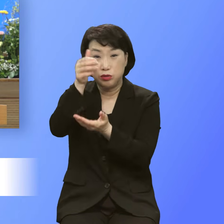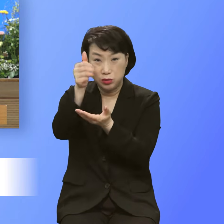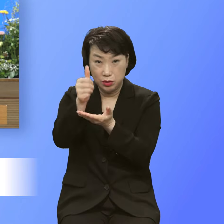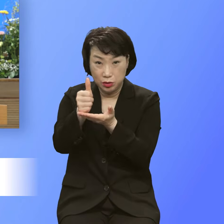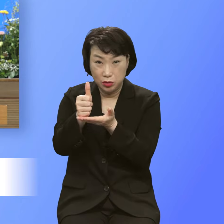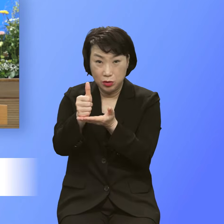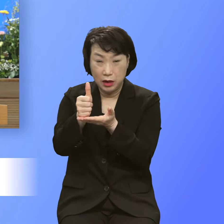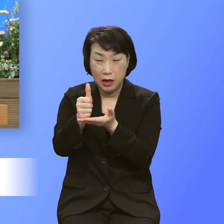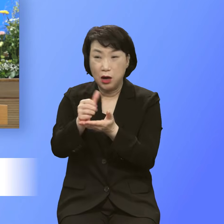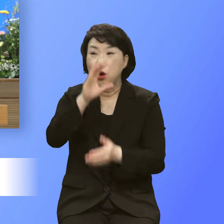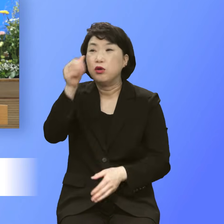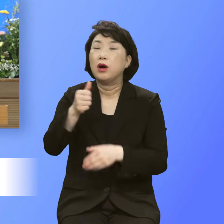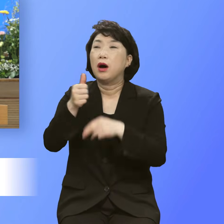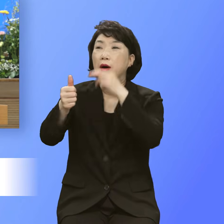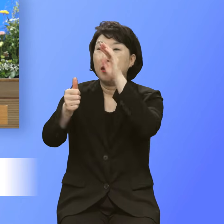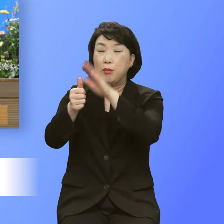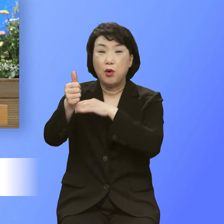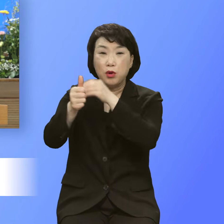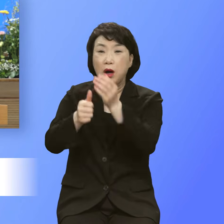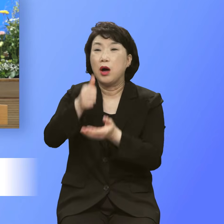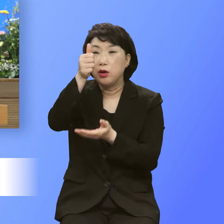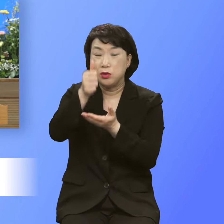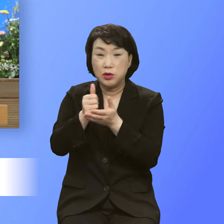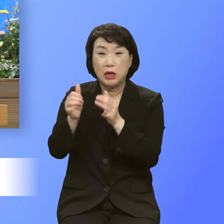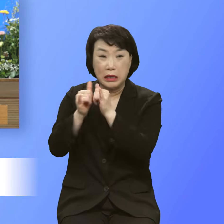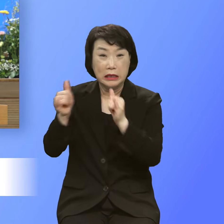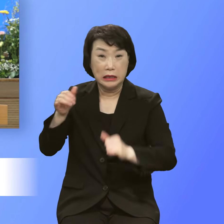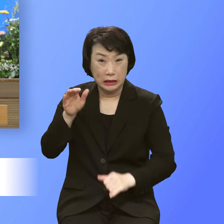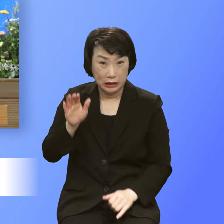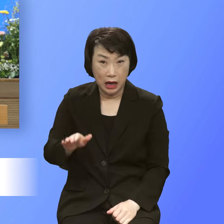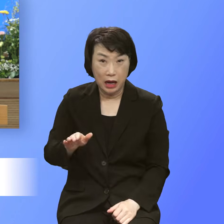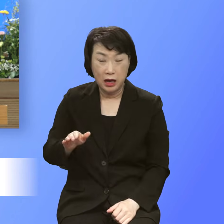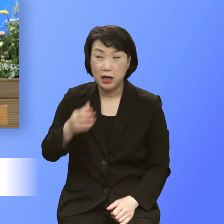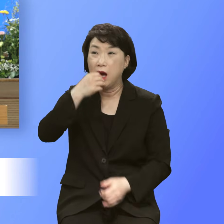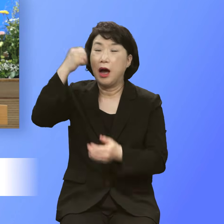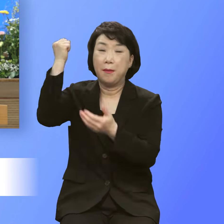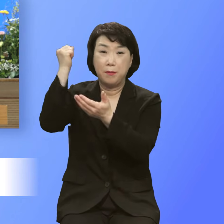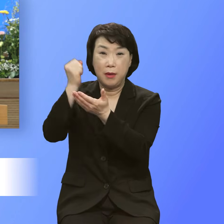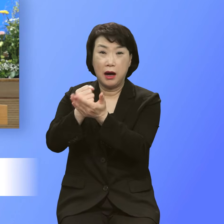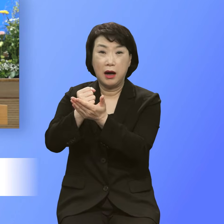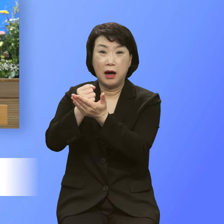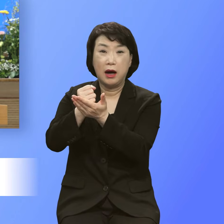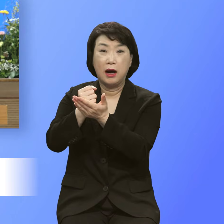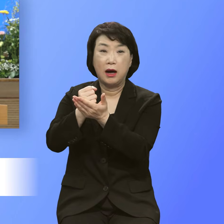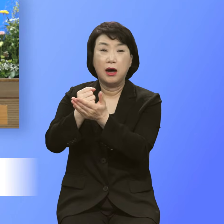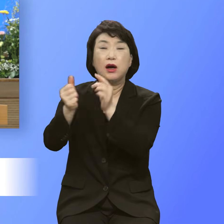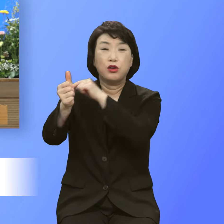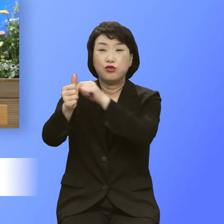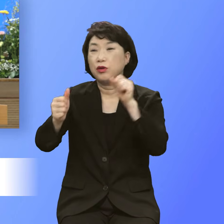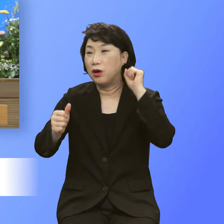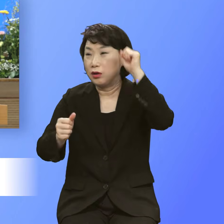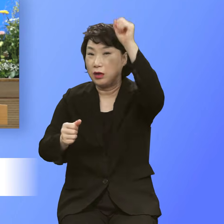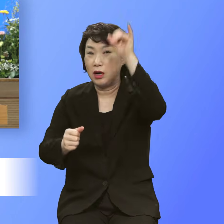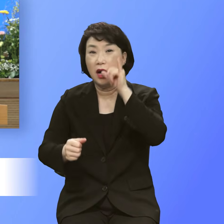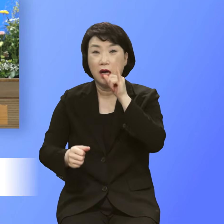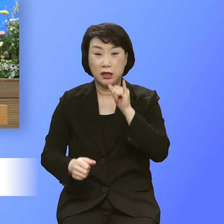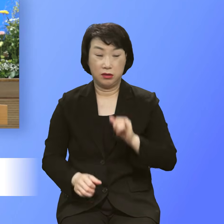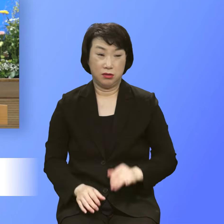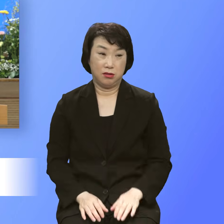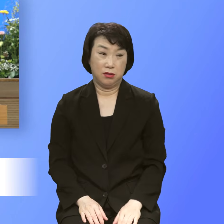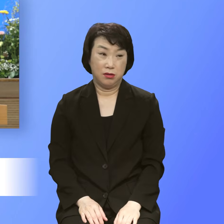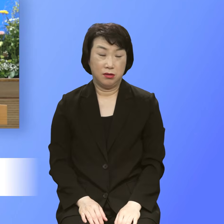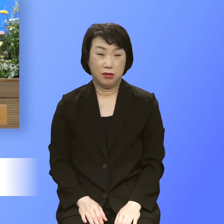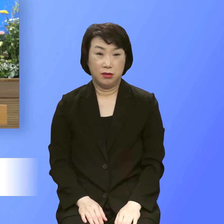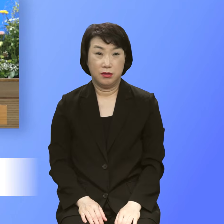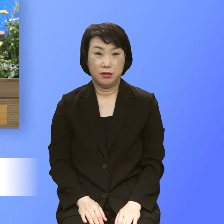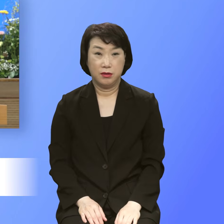그리스도가 신성을 모독한 자라 하여 십자가에 못 박아 죽여라 했고,